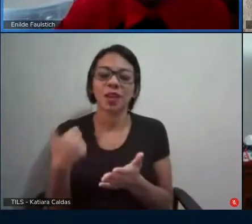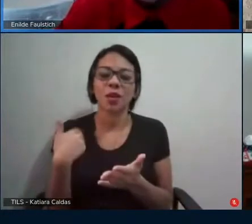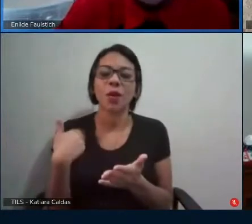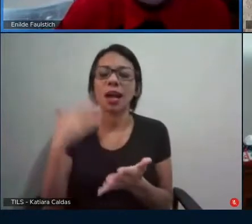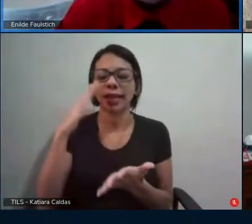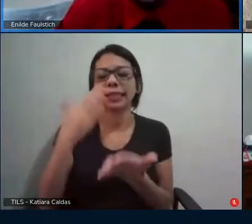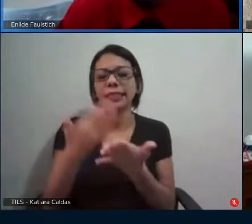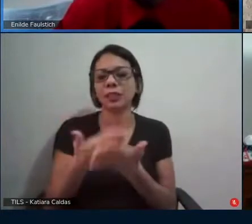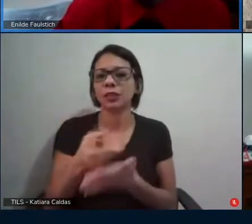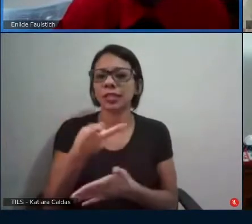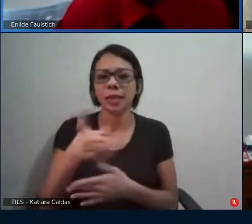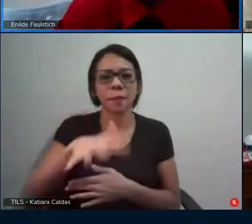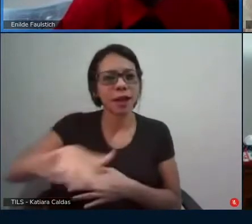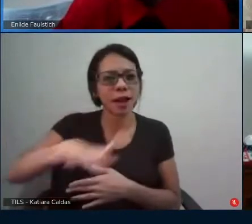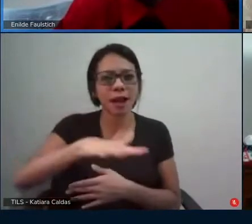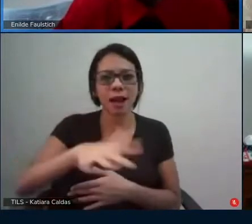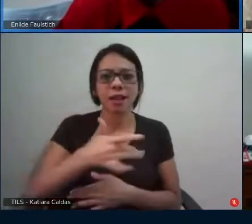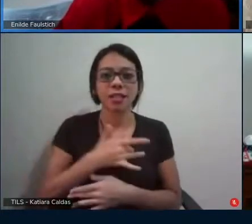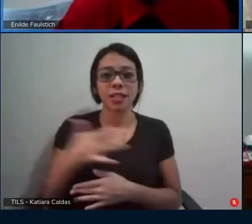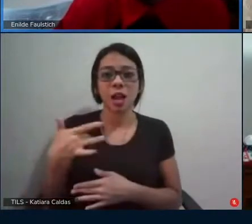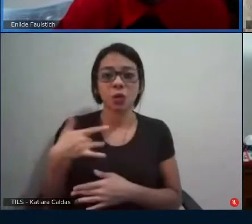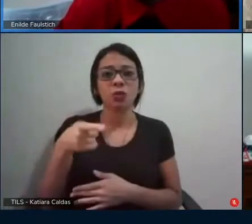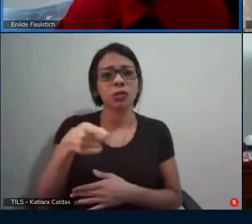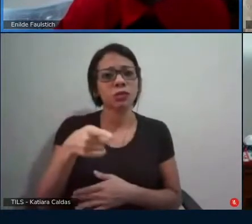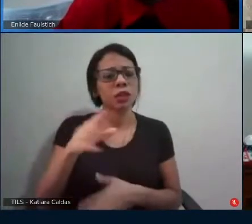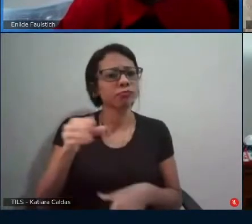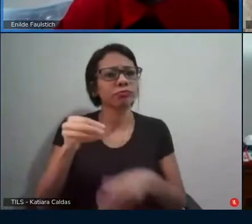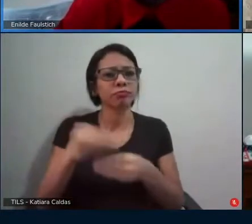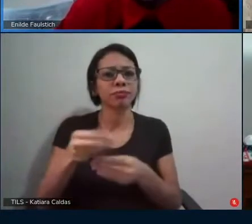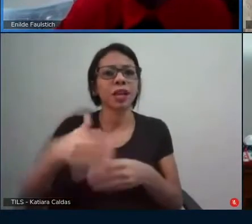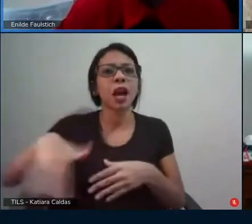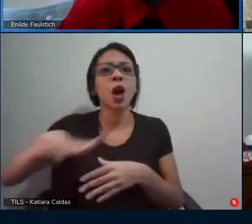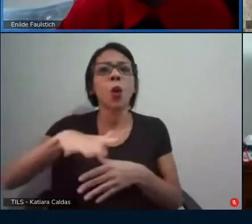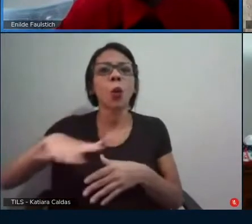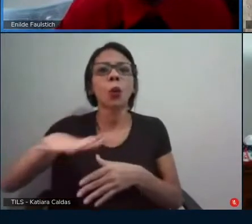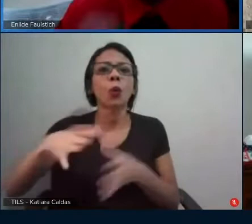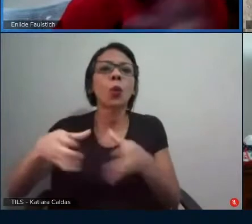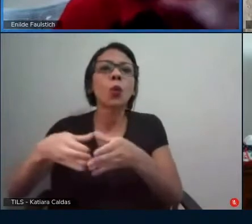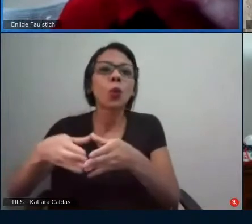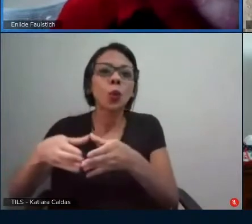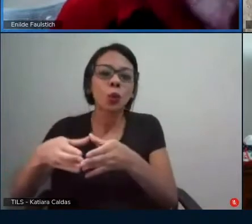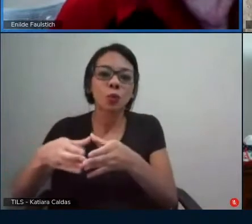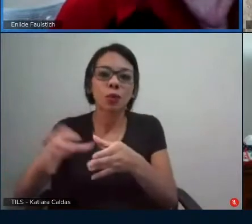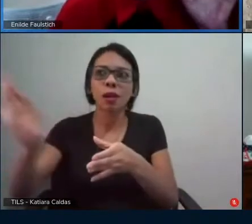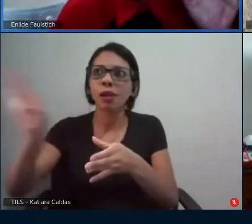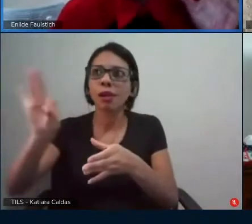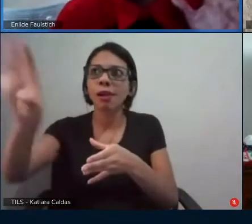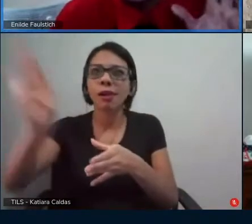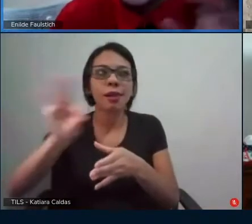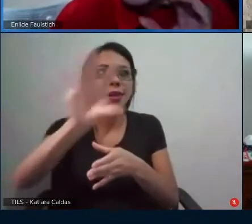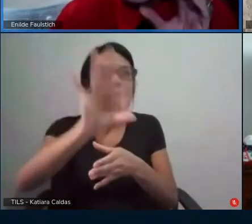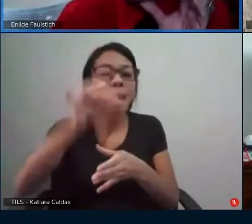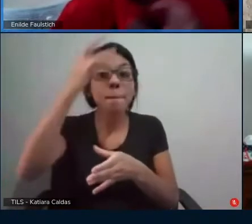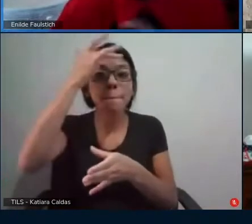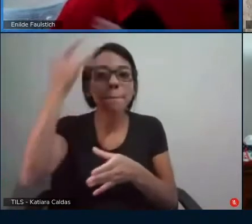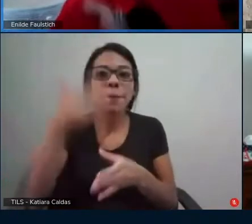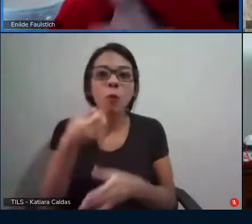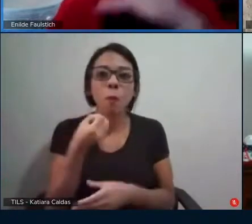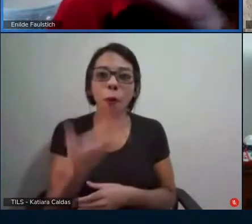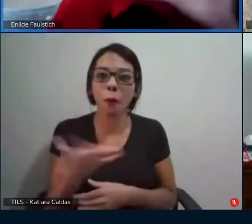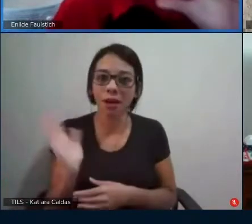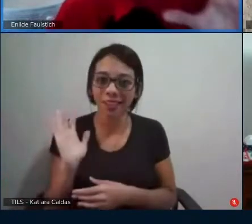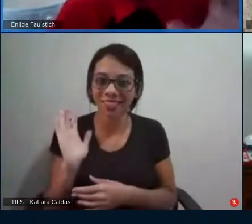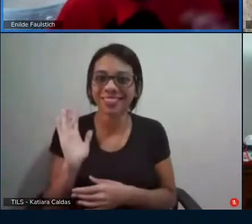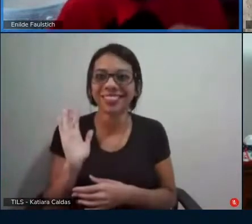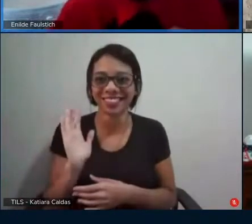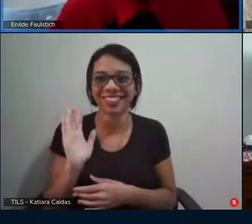que, sendo da área da saúde, será também uma colaboradora para o nosso grupo, brevemente, porque nós estamos catando gente boa. Nós estamos